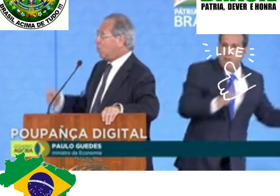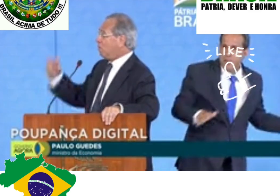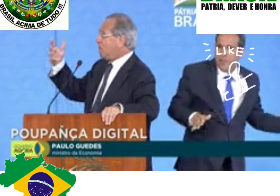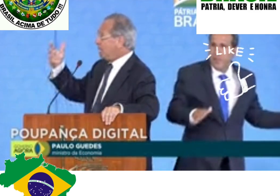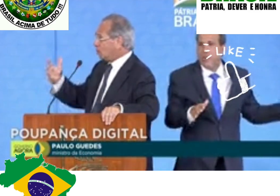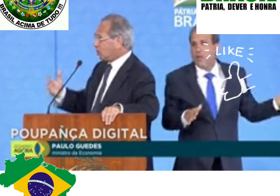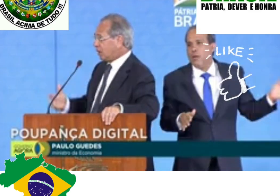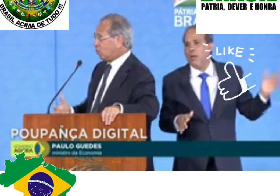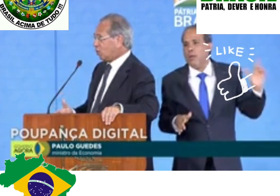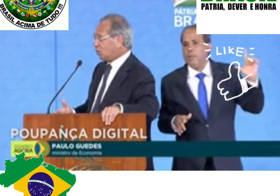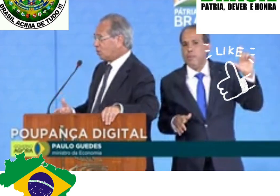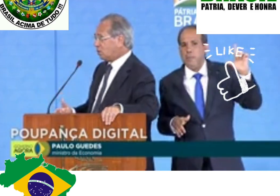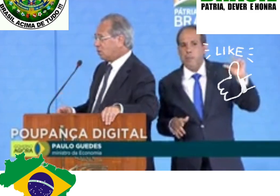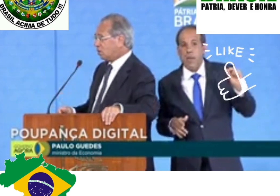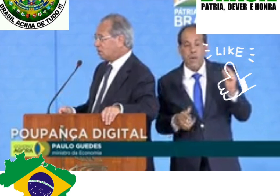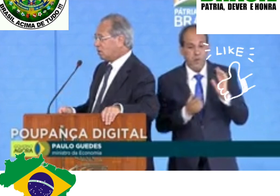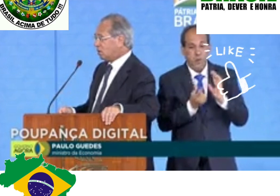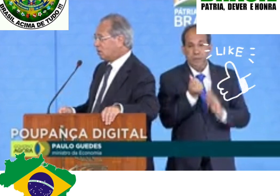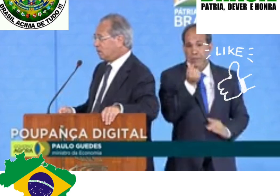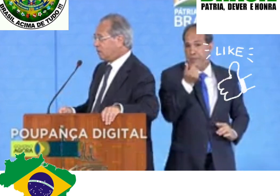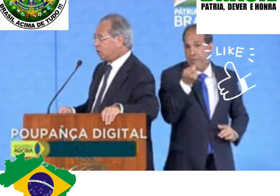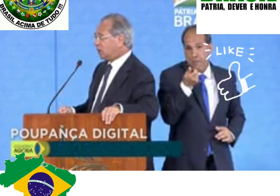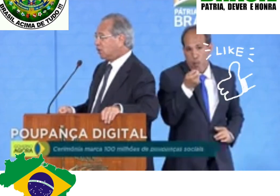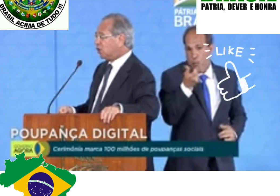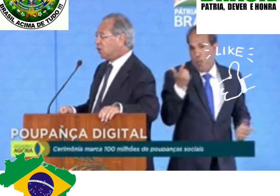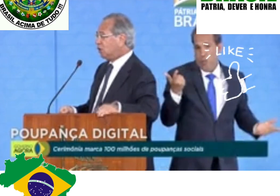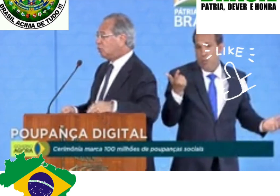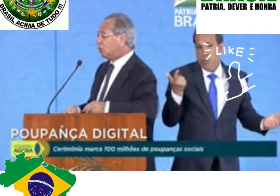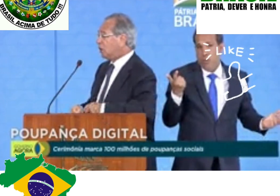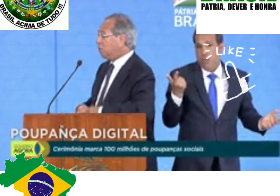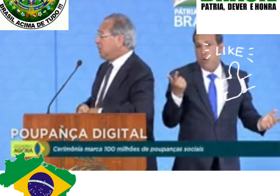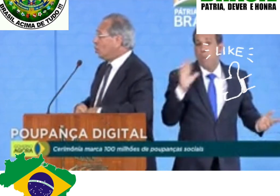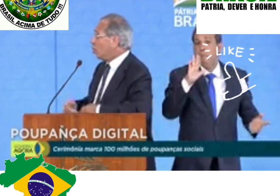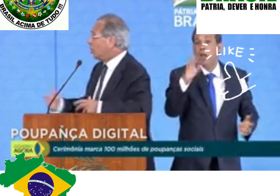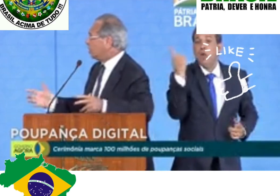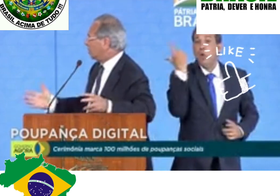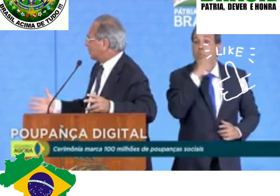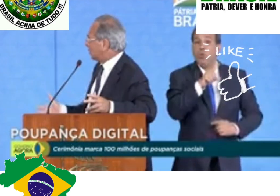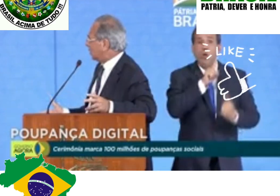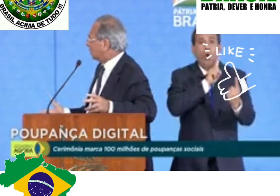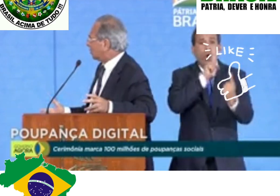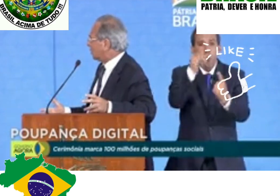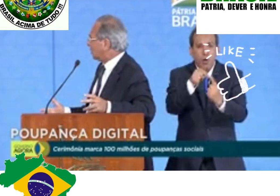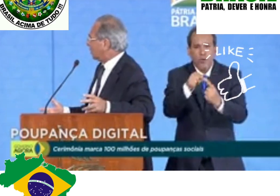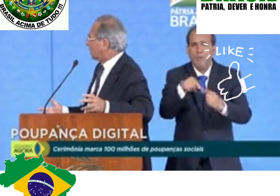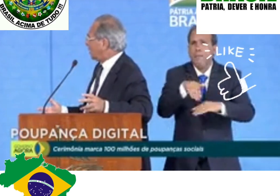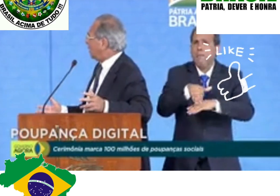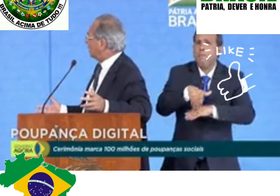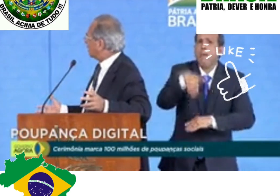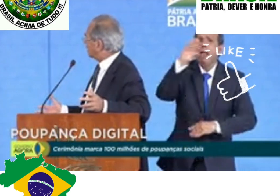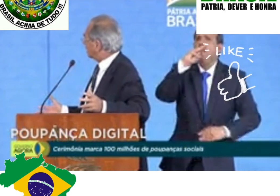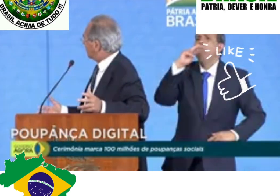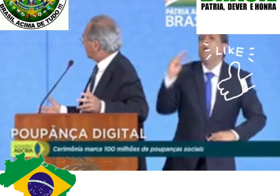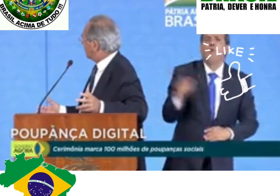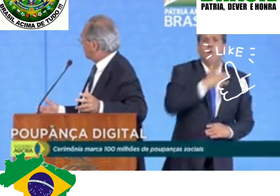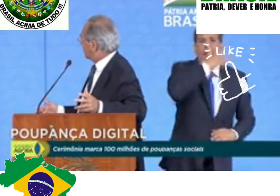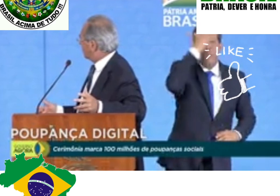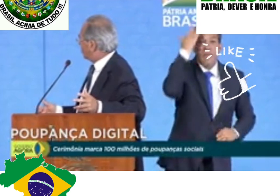e, com menos recursos, nós atingiríamos milhões de brasileiros que